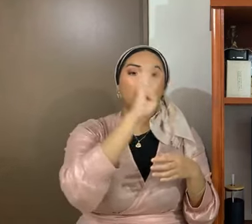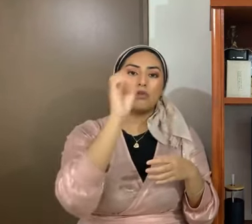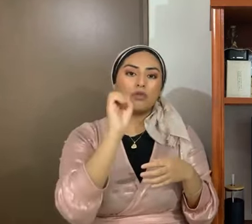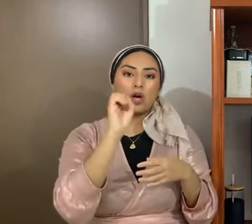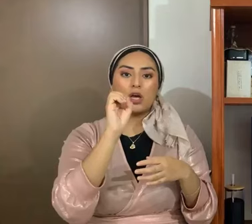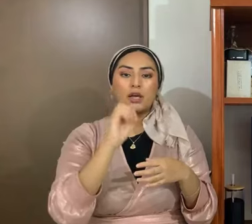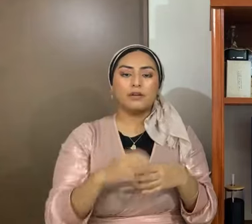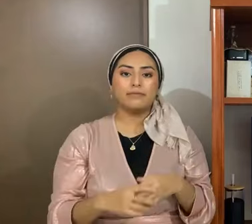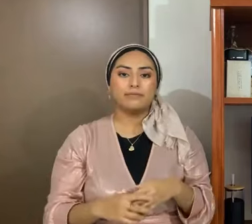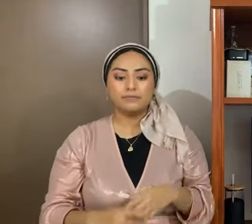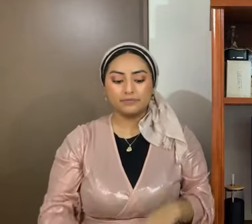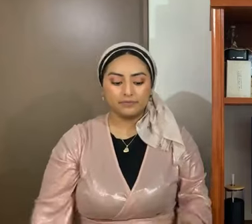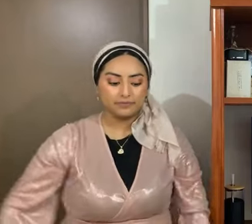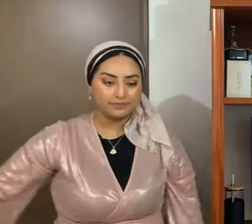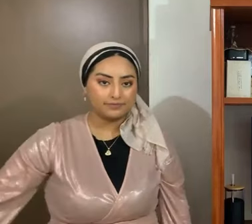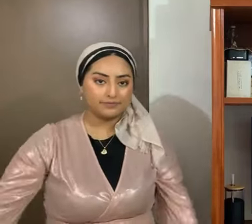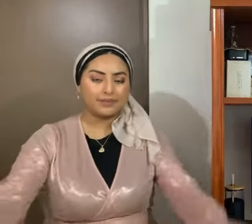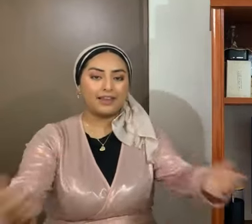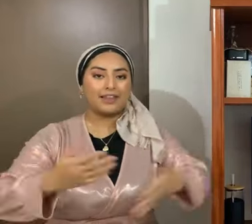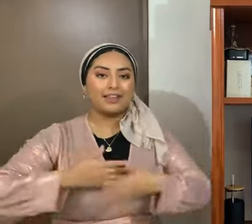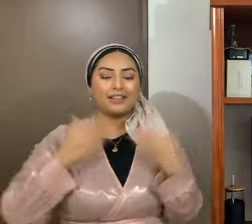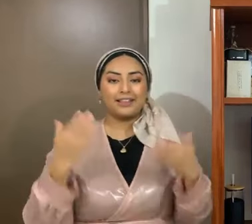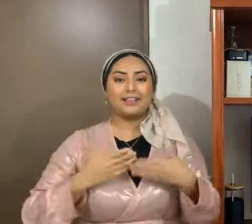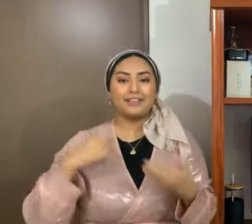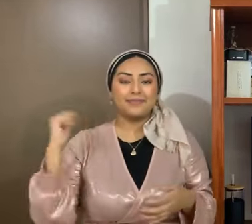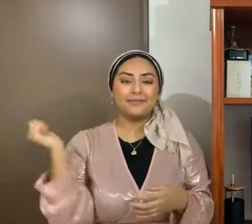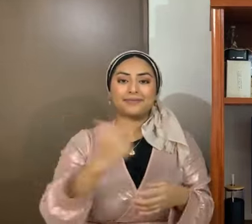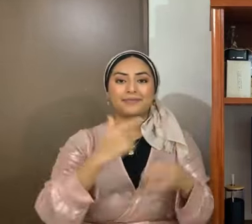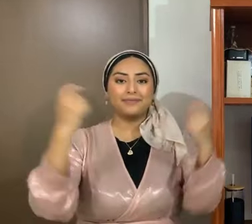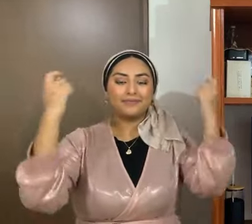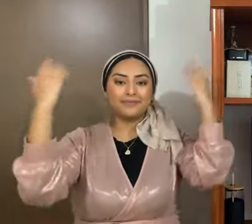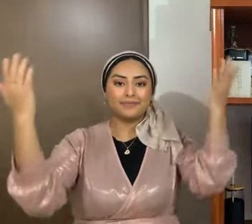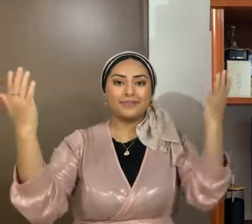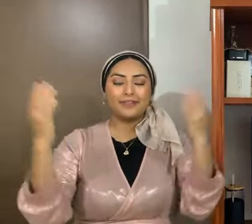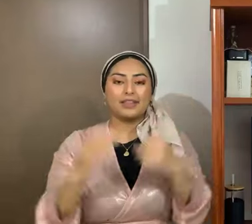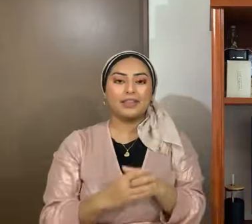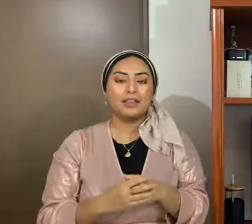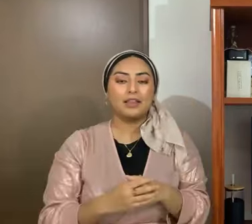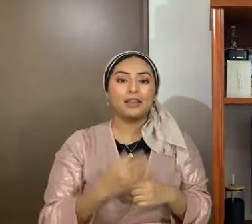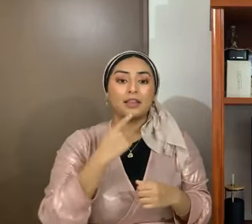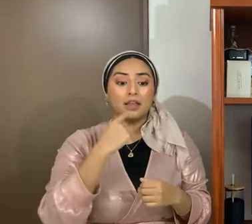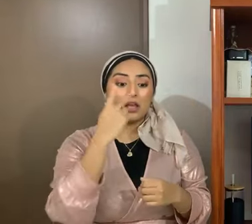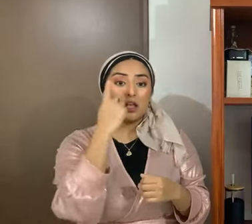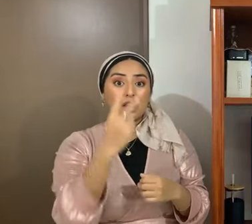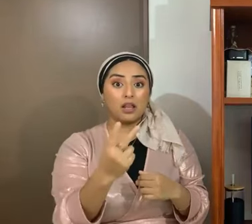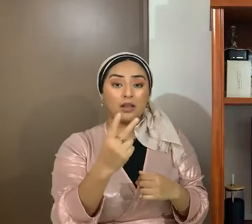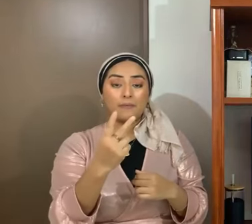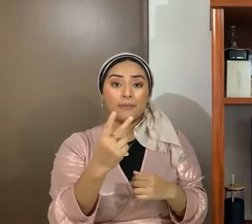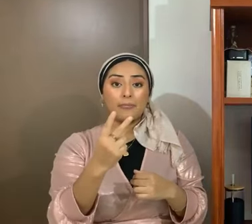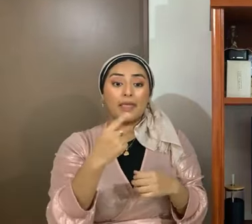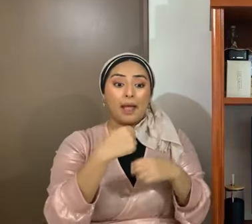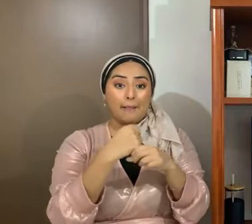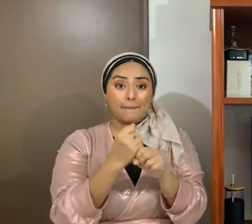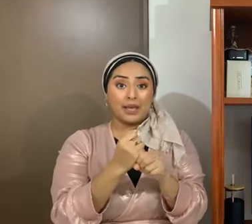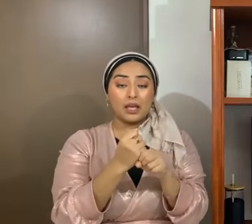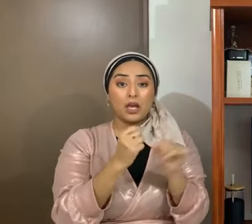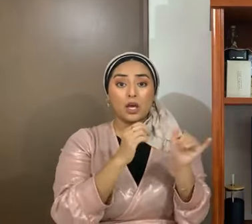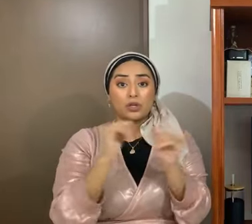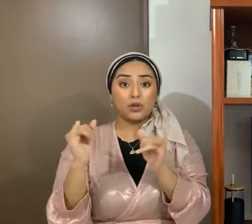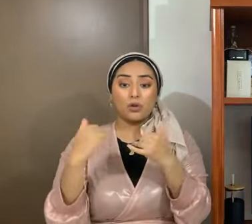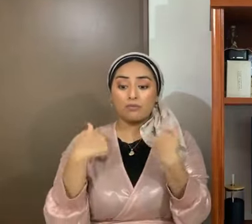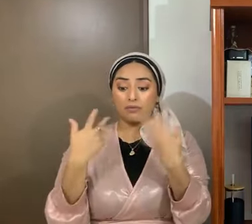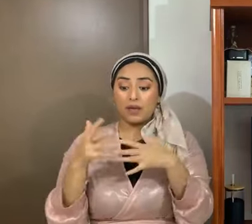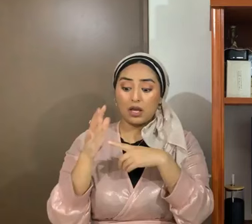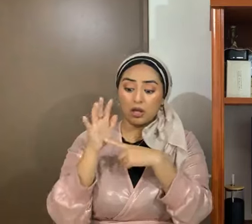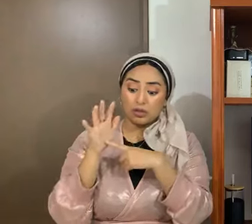40. Y nos gozamos todos, sí, aleluya. Mira y hazlos conforme al modelo que te ha